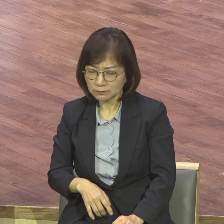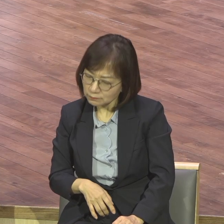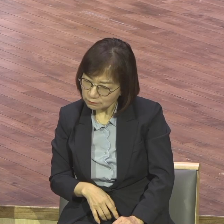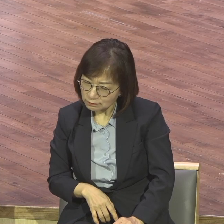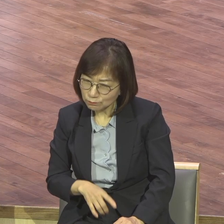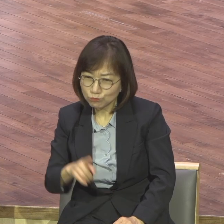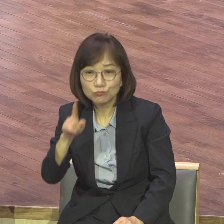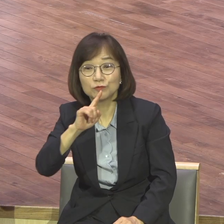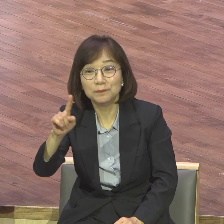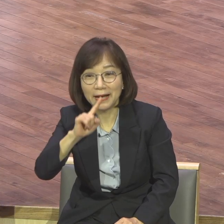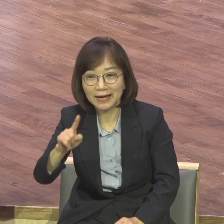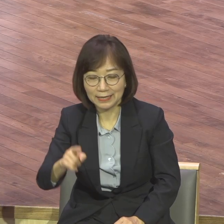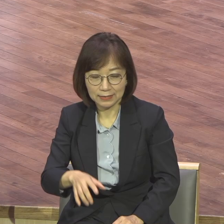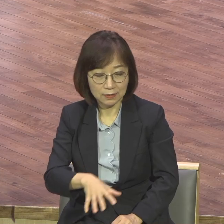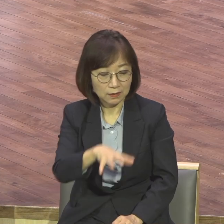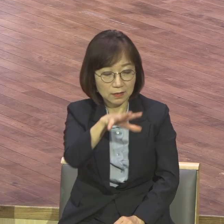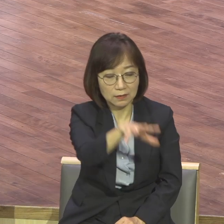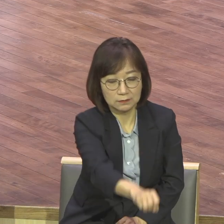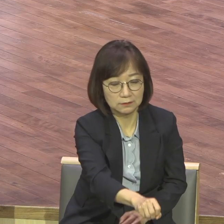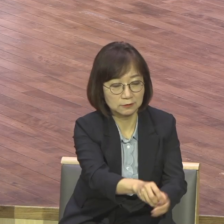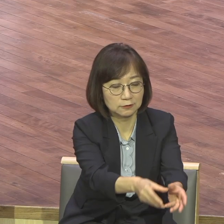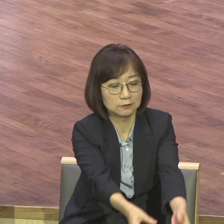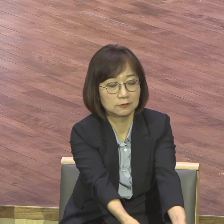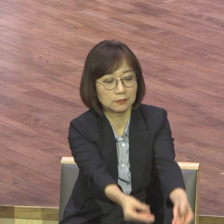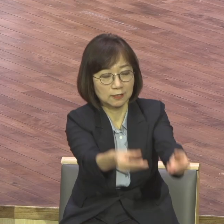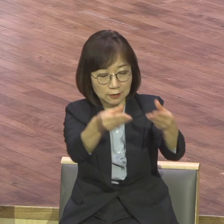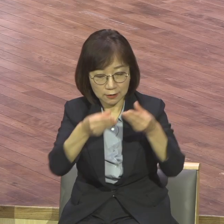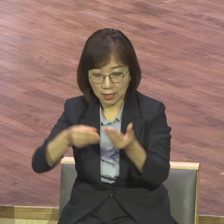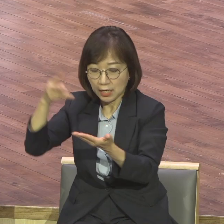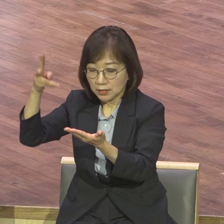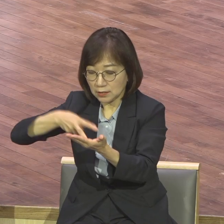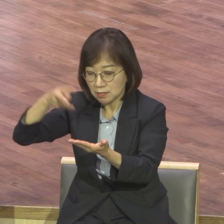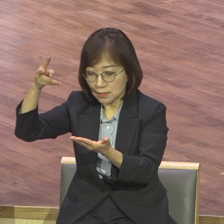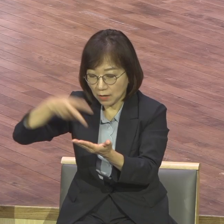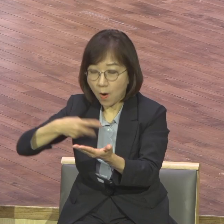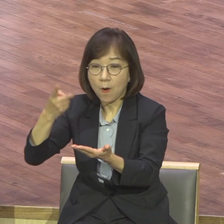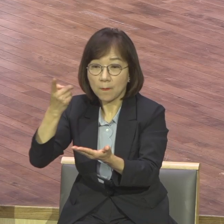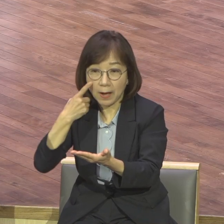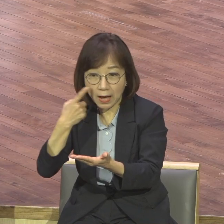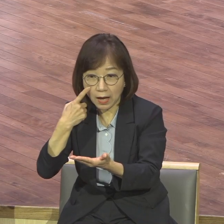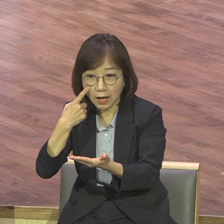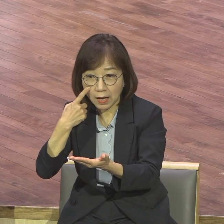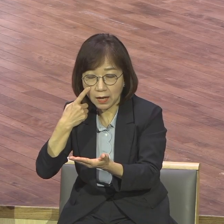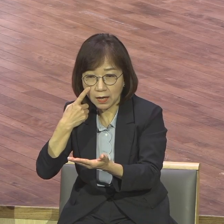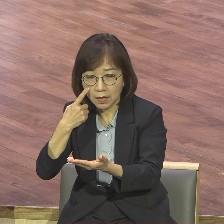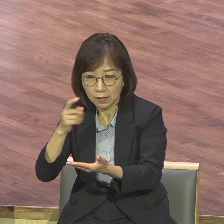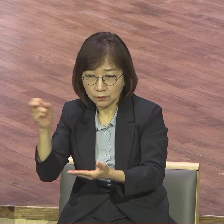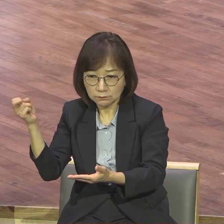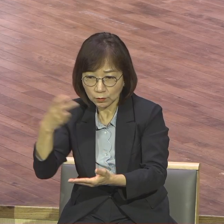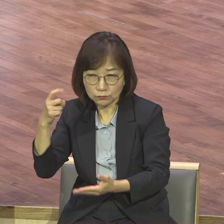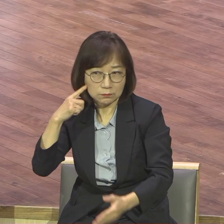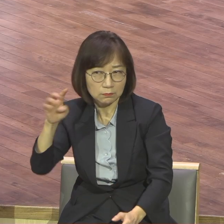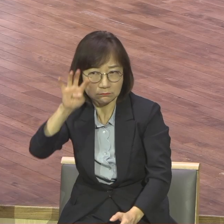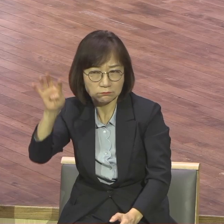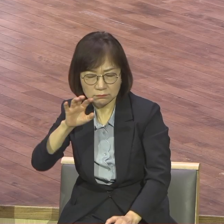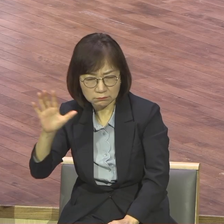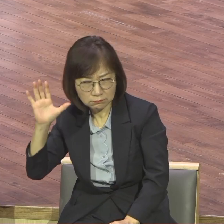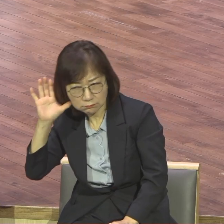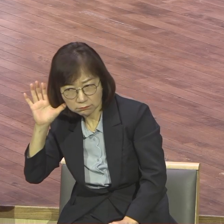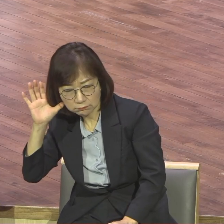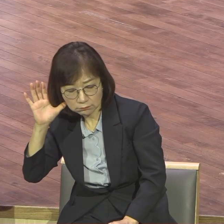집어들고 읽어라, 집어들고 읽으라는 이 음성이 들려서요. 그래서